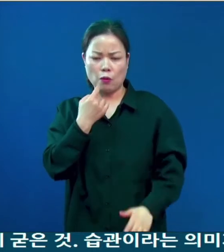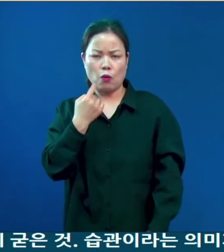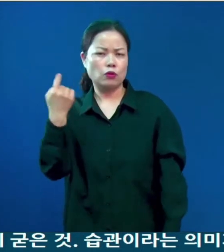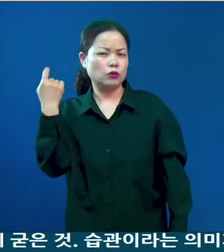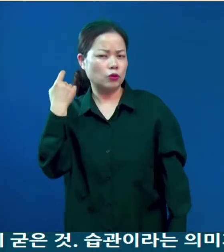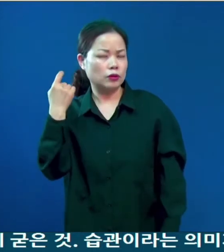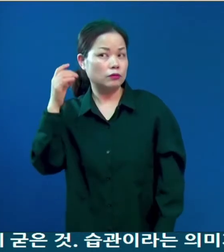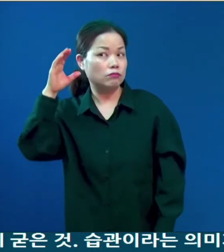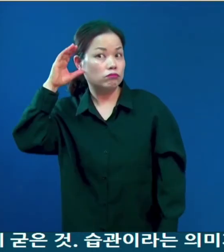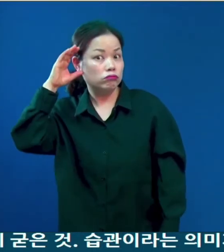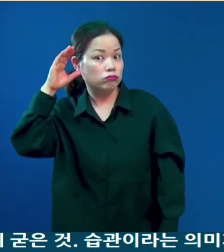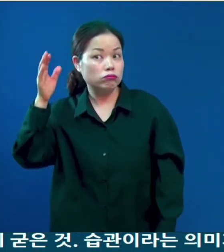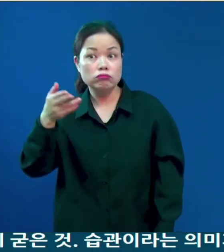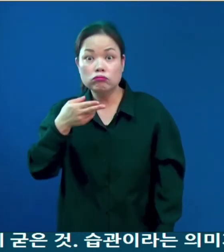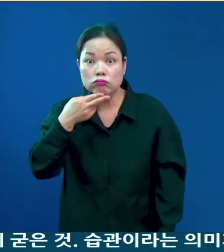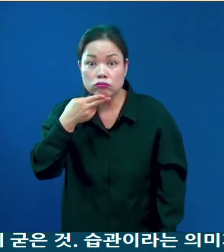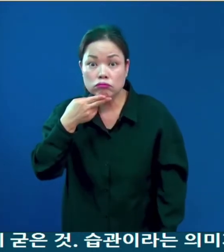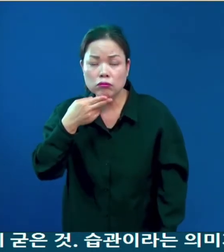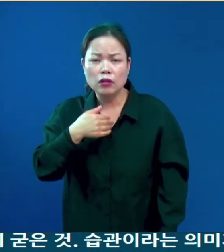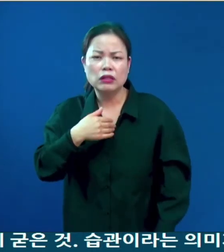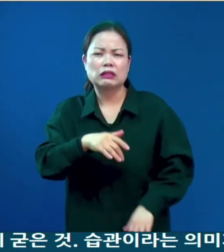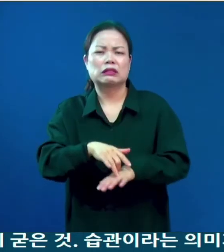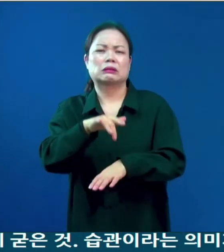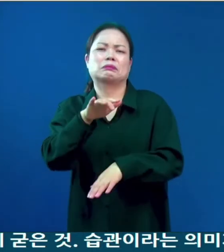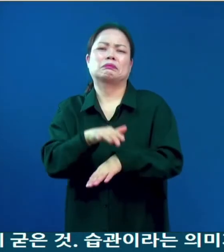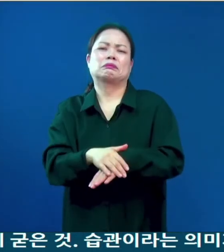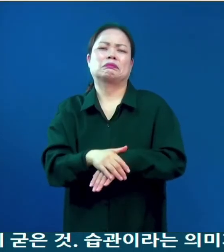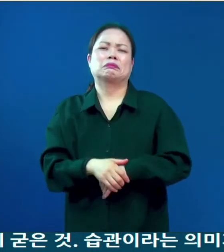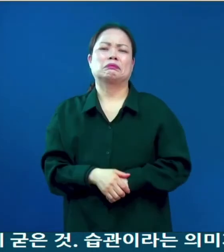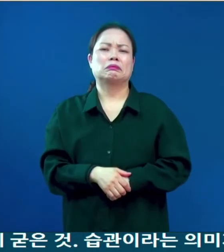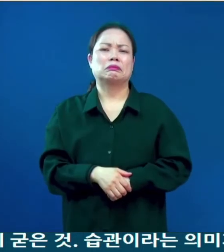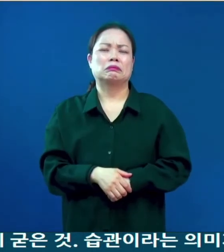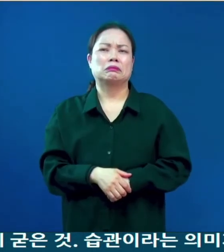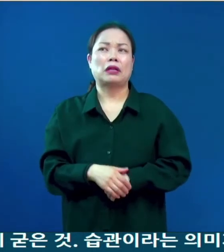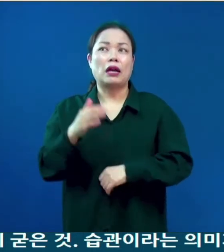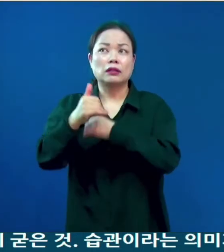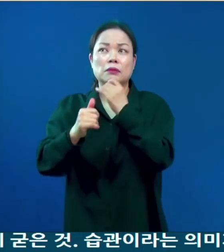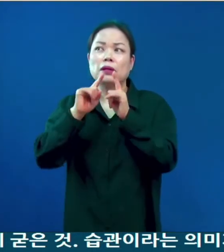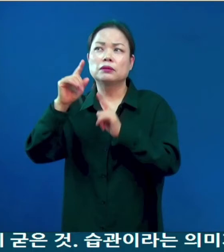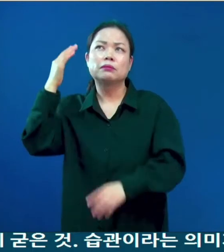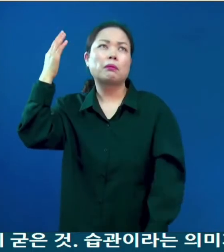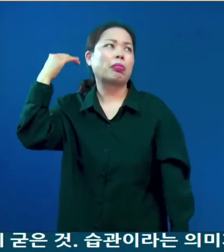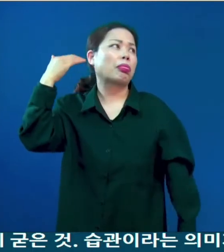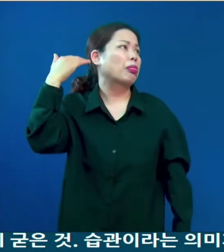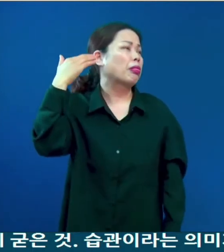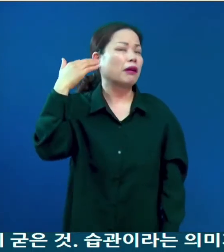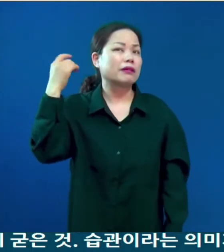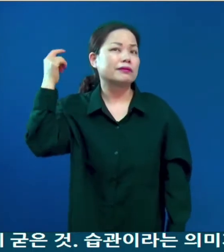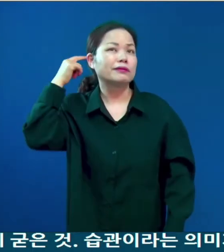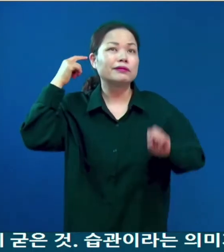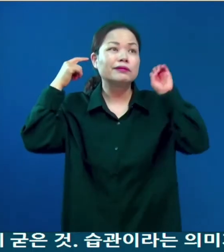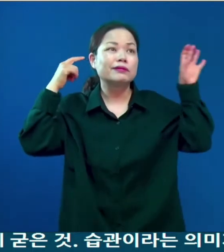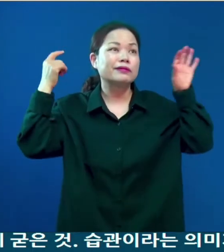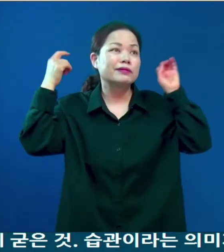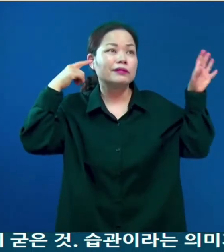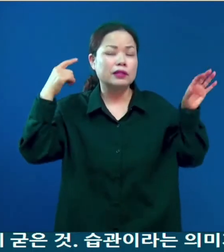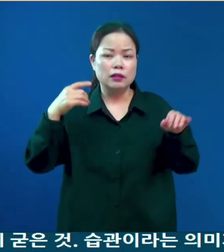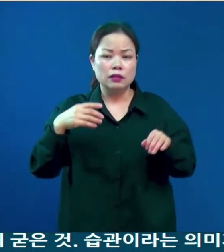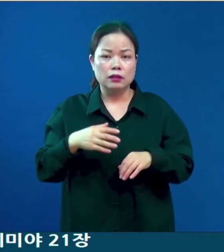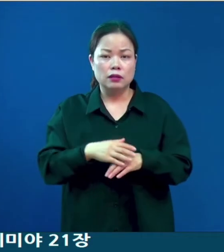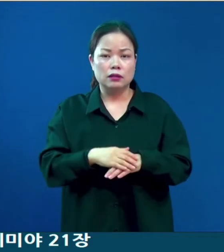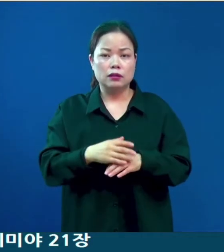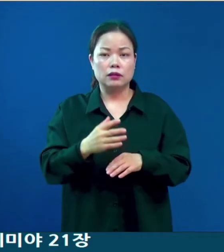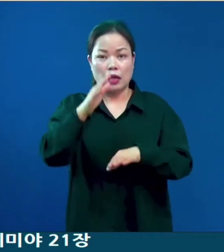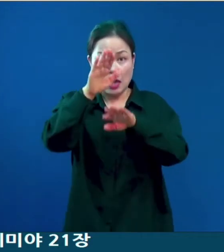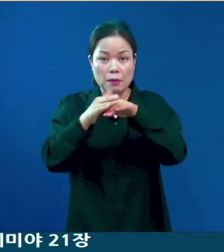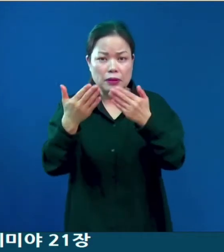목소리를 청종하지 아니함이 내 습관이라. 하나님 말씀을 잘 안 듣는 것도 습관이래요. 여러분 설교 시간에 자꾸 이렇게